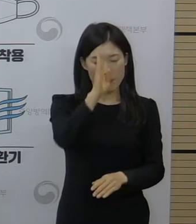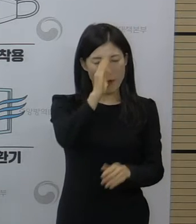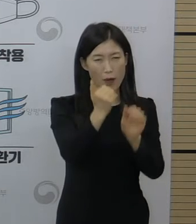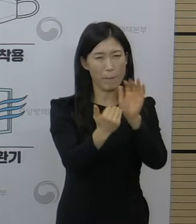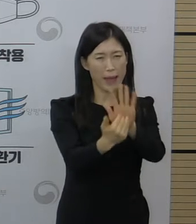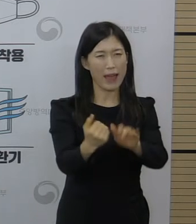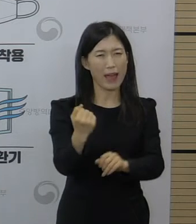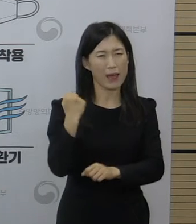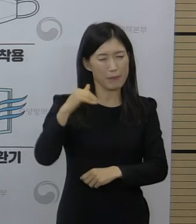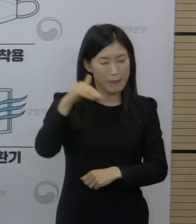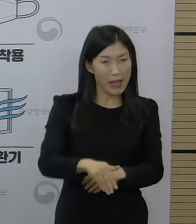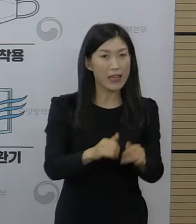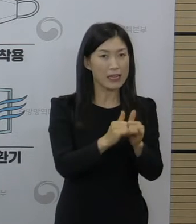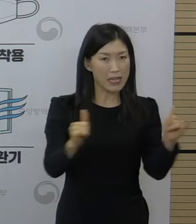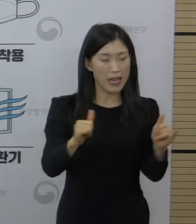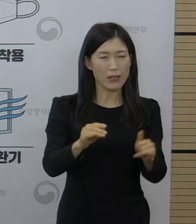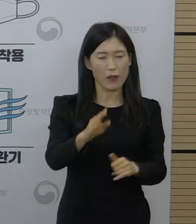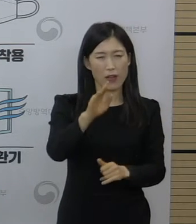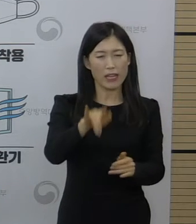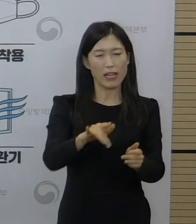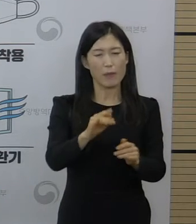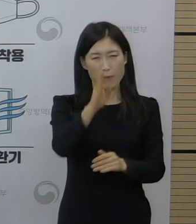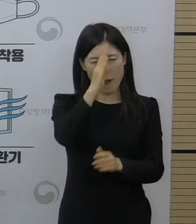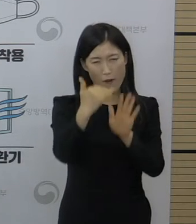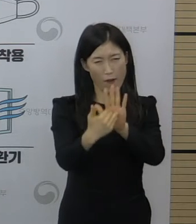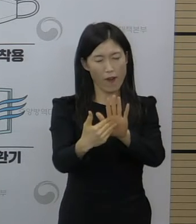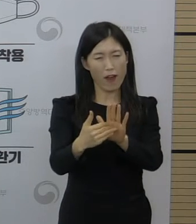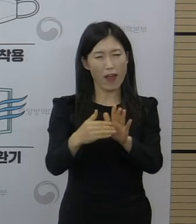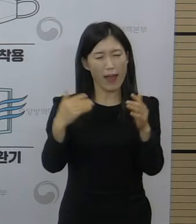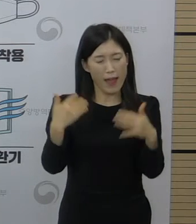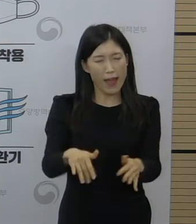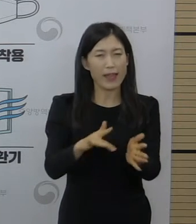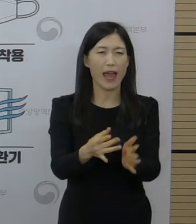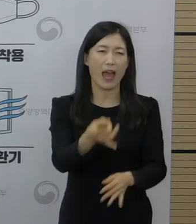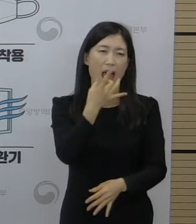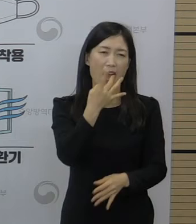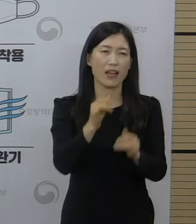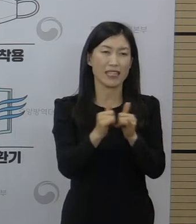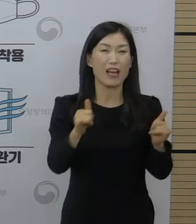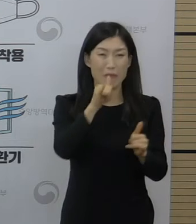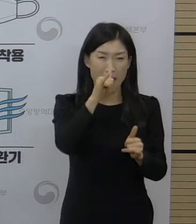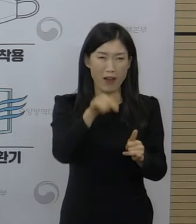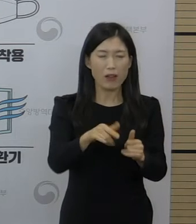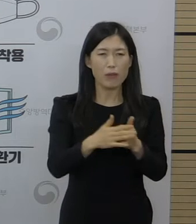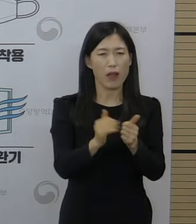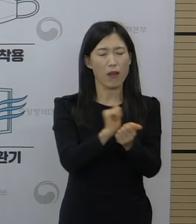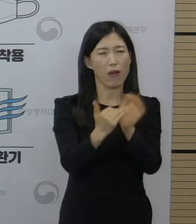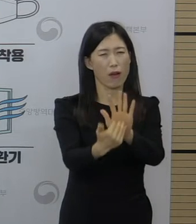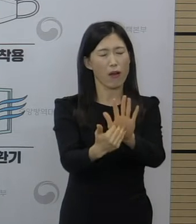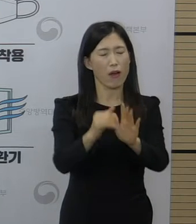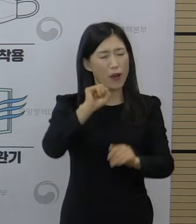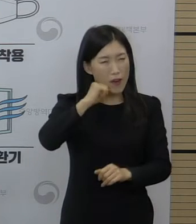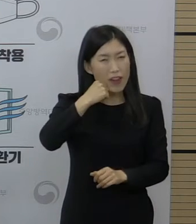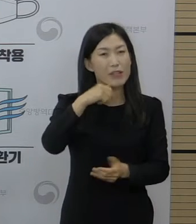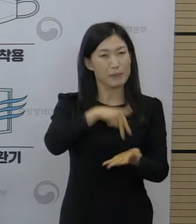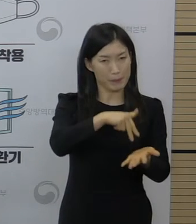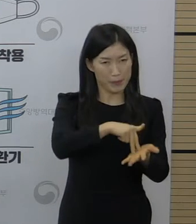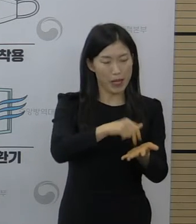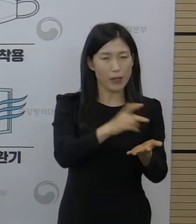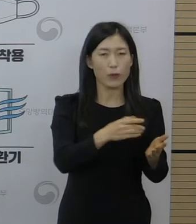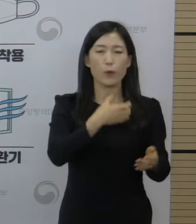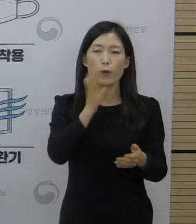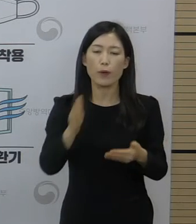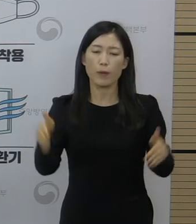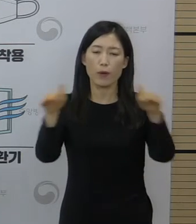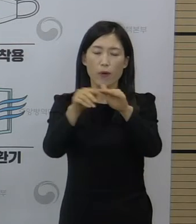저하자는 기저질환이나 면역 억제제 복용 등으로 면역 형성이 충분하지 않고 요양병원이나 시설